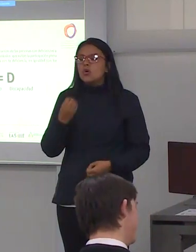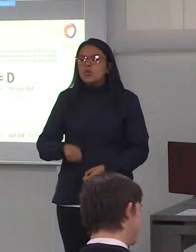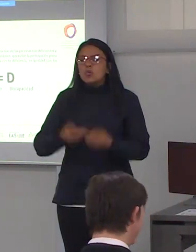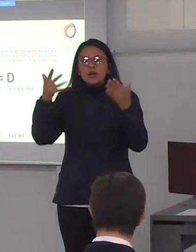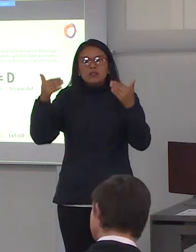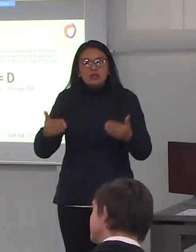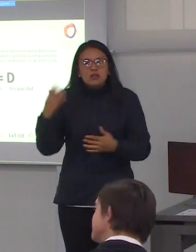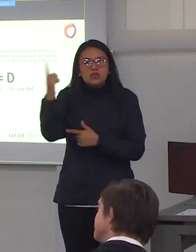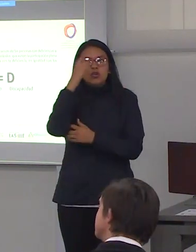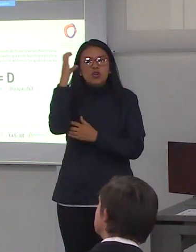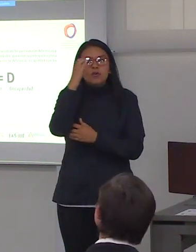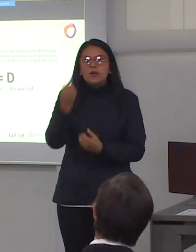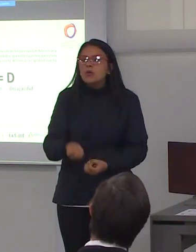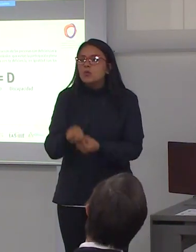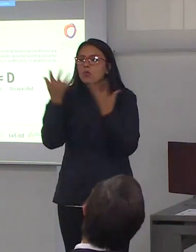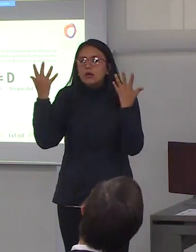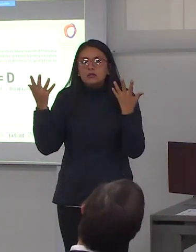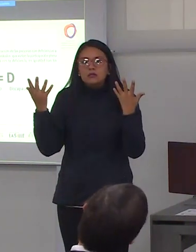discapacidad en Colombia?